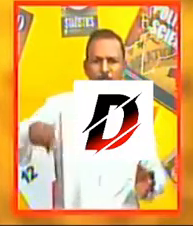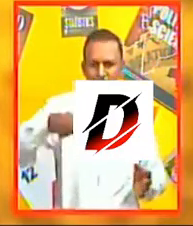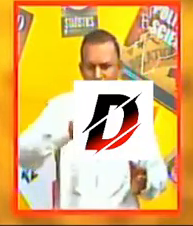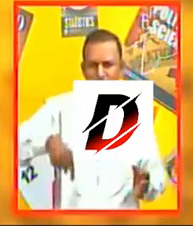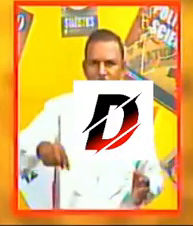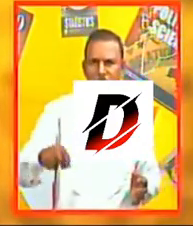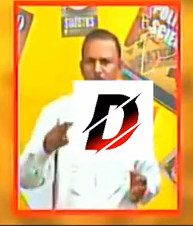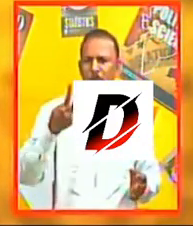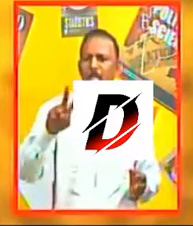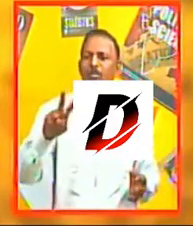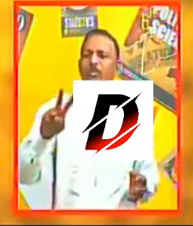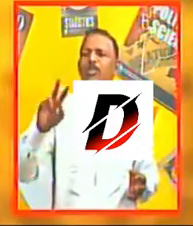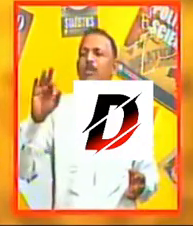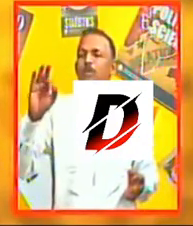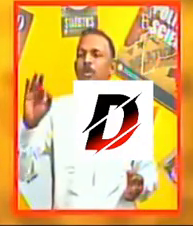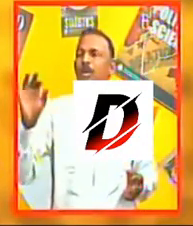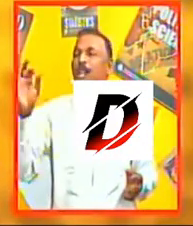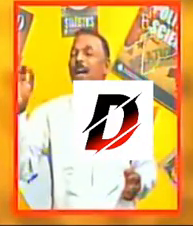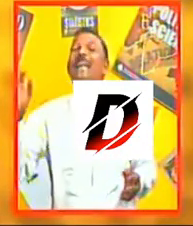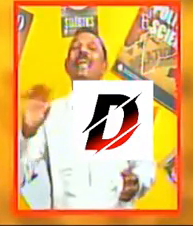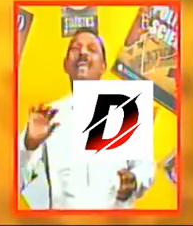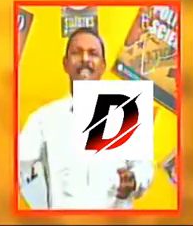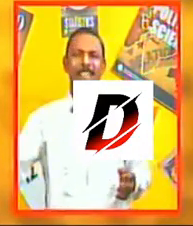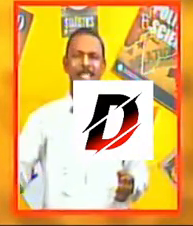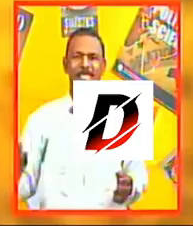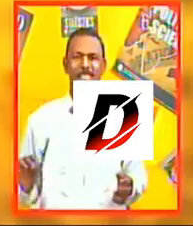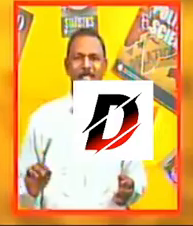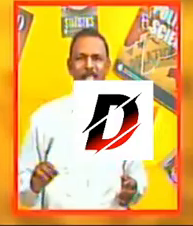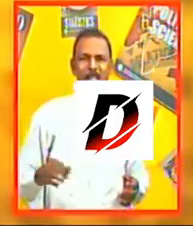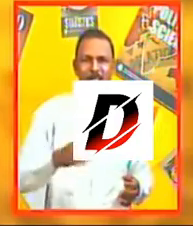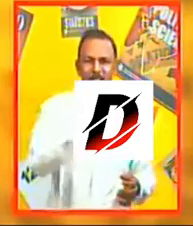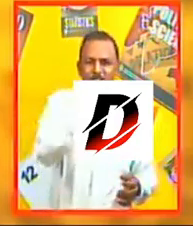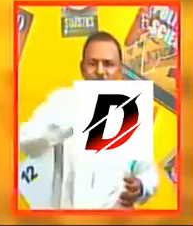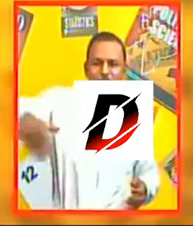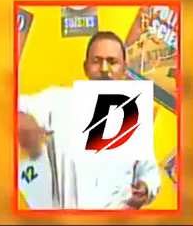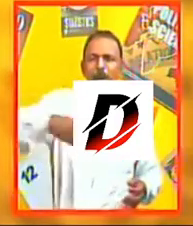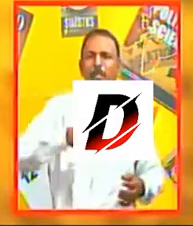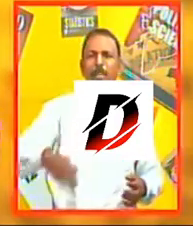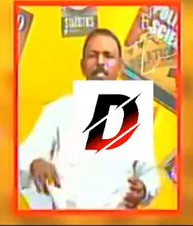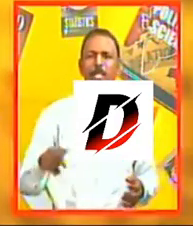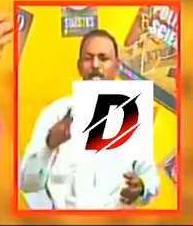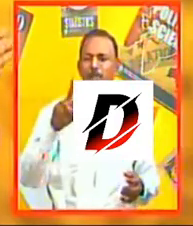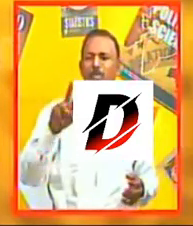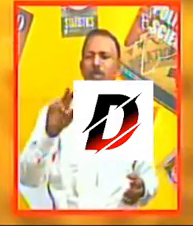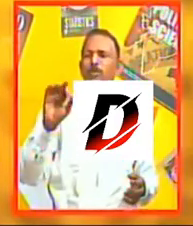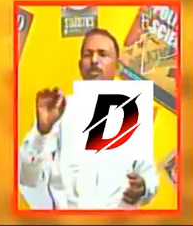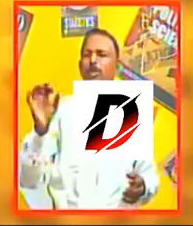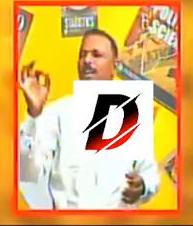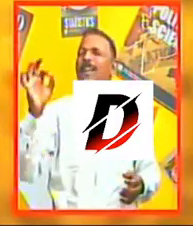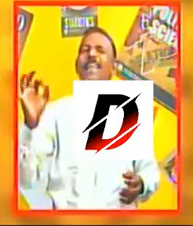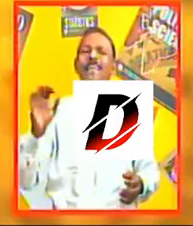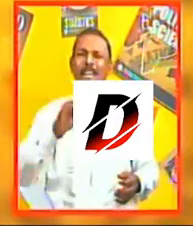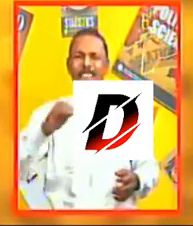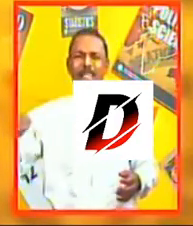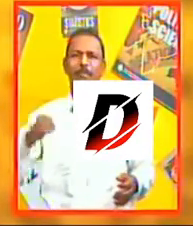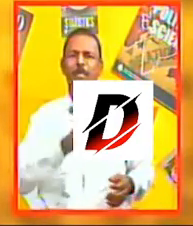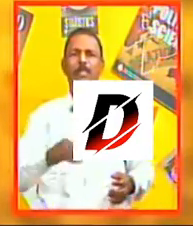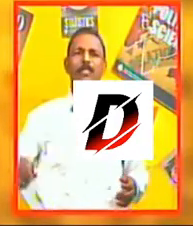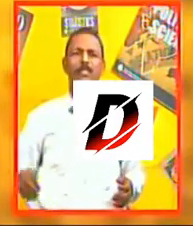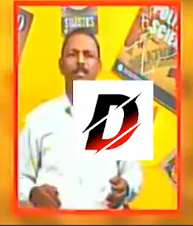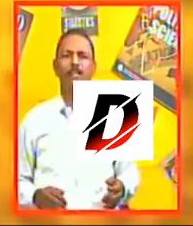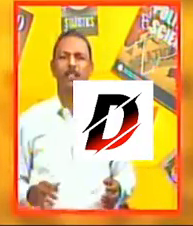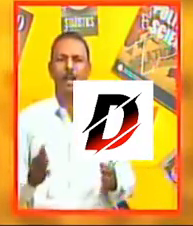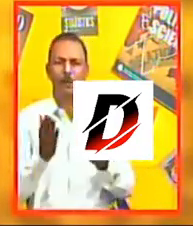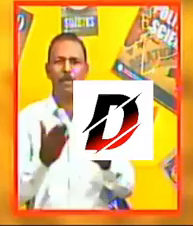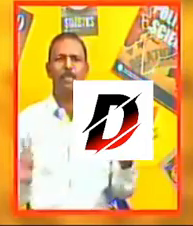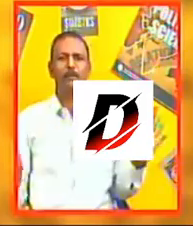என்ன? வெரி குட். 23 டிகிரி கடகரேகை இந்தியாவை இரு சம பாகங்களாக பிரிக்கிறது.